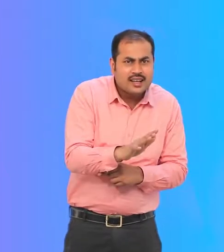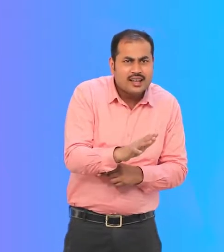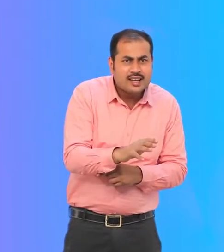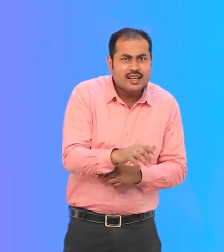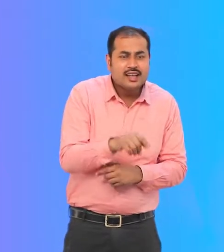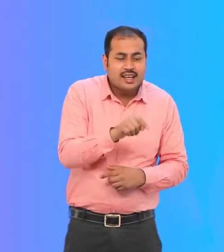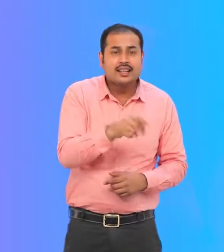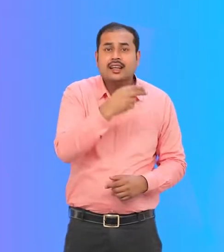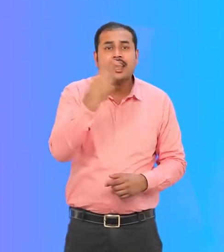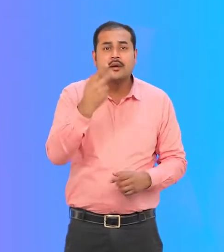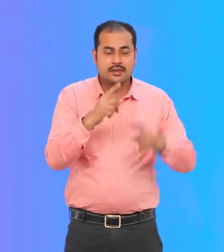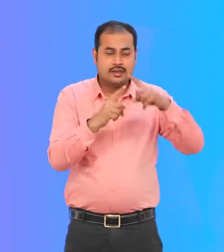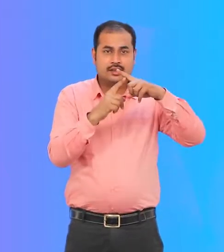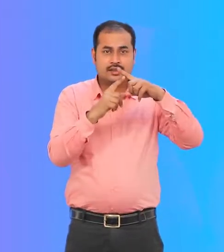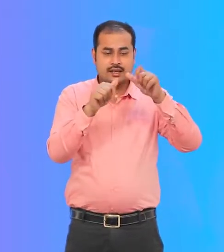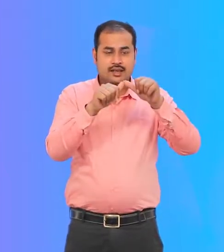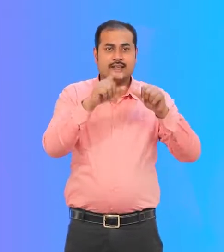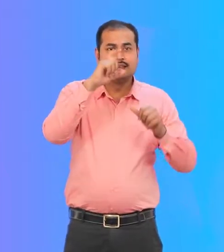कि यह ट्रैक्टर पथ है